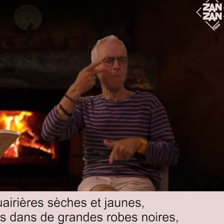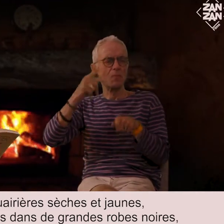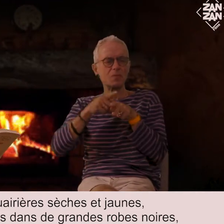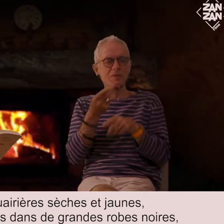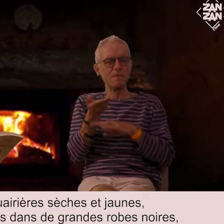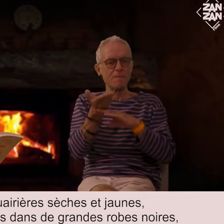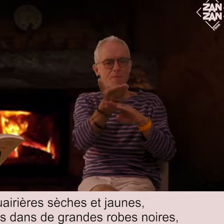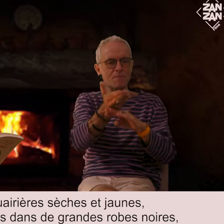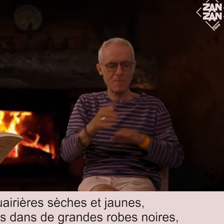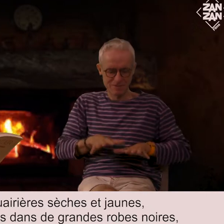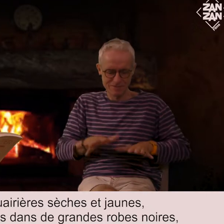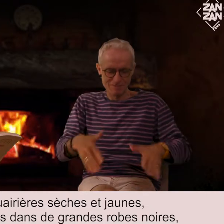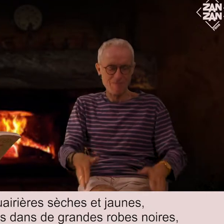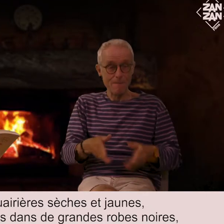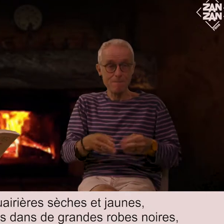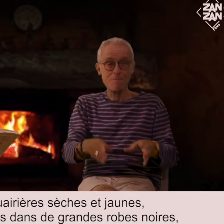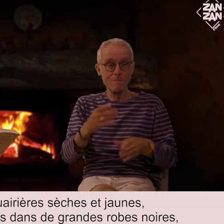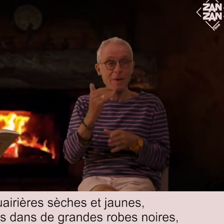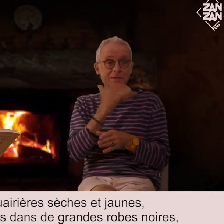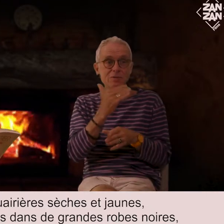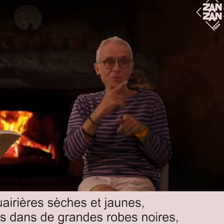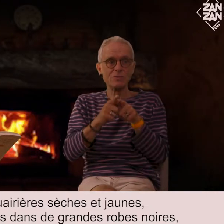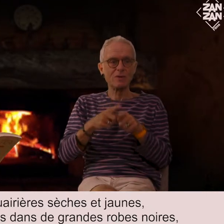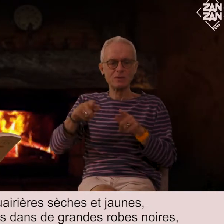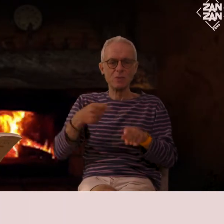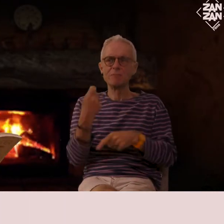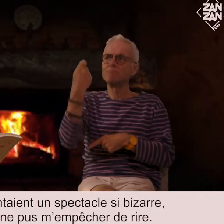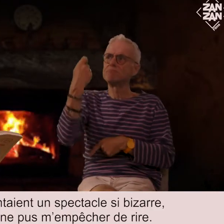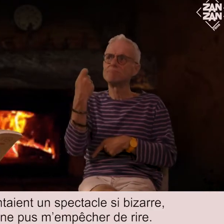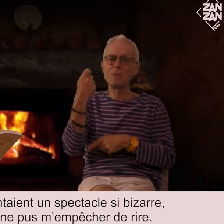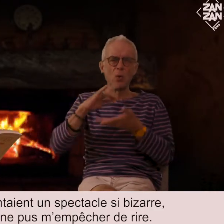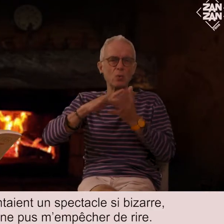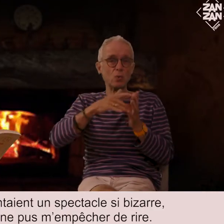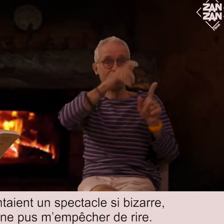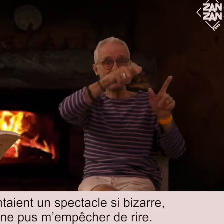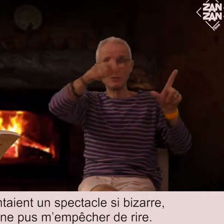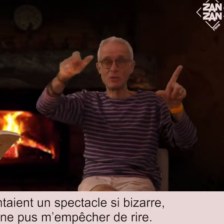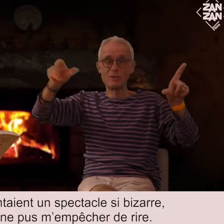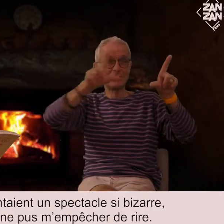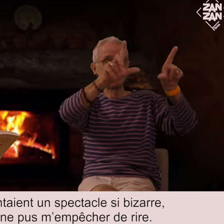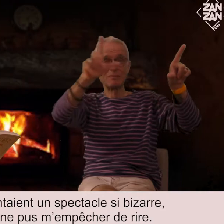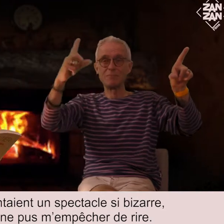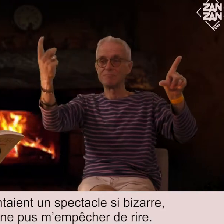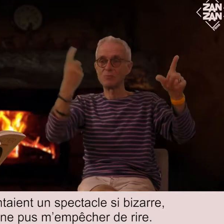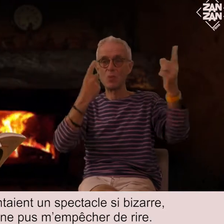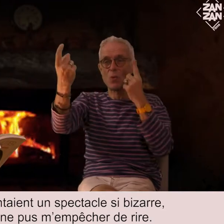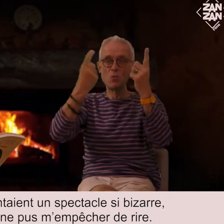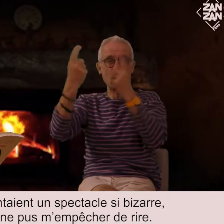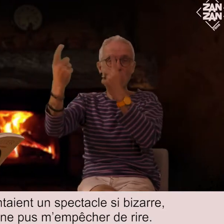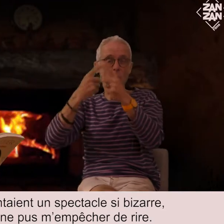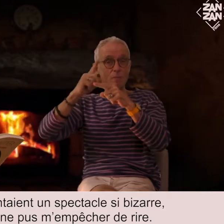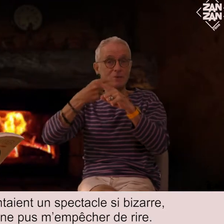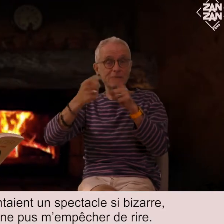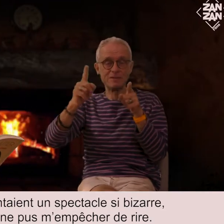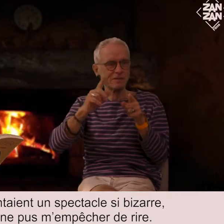en culotte de prunelle, la pointe de l'épée en haut, tous ces personnages présentaient un spectacle si